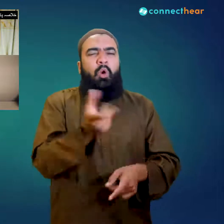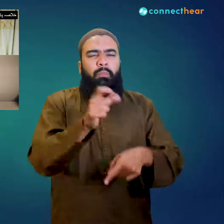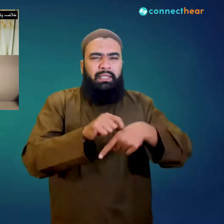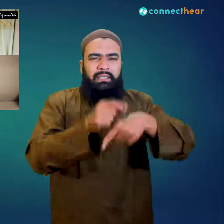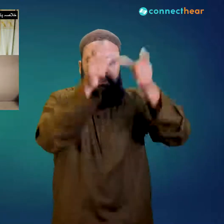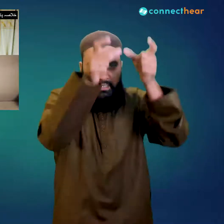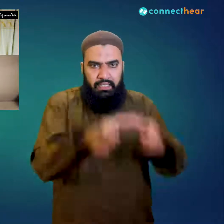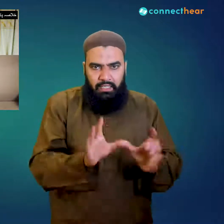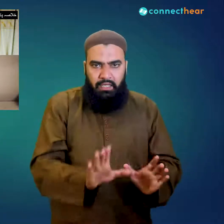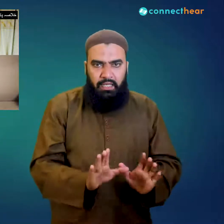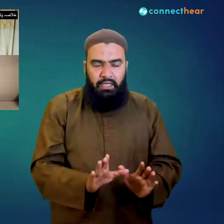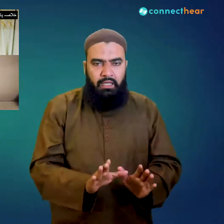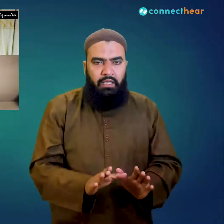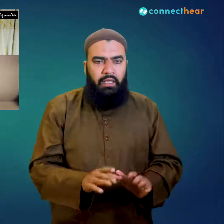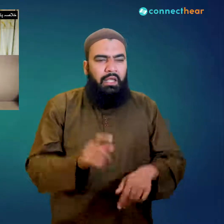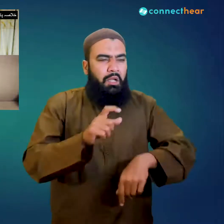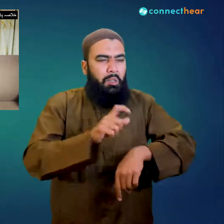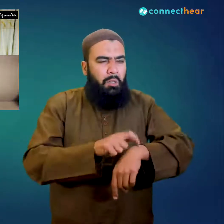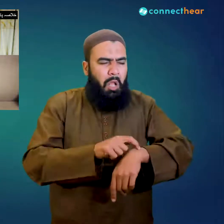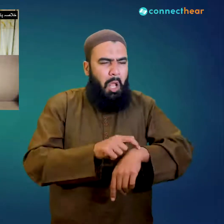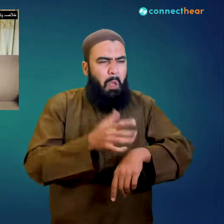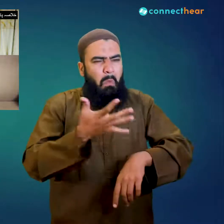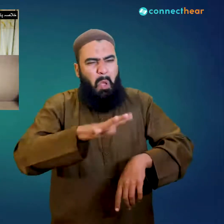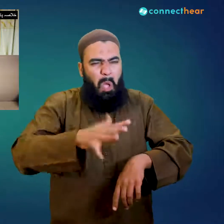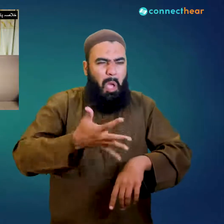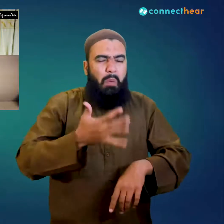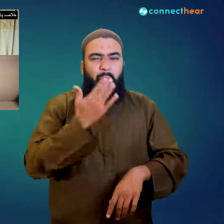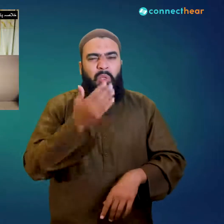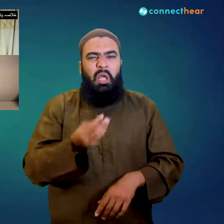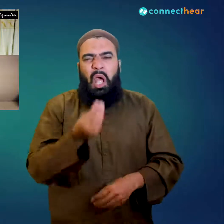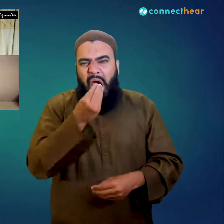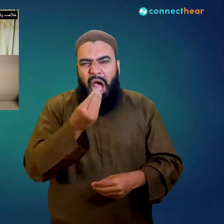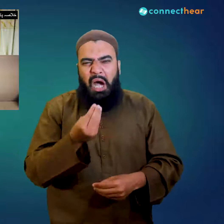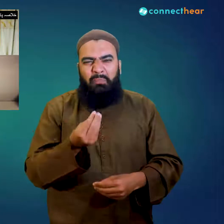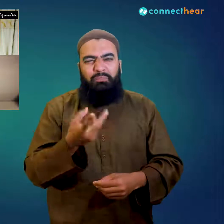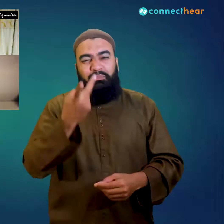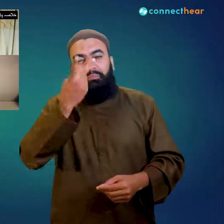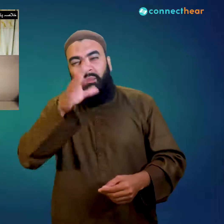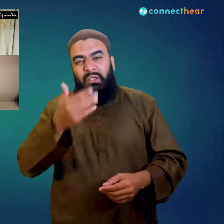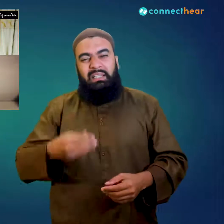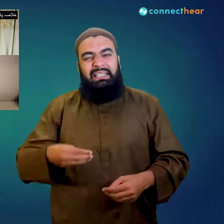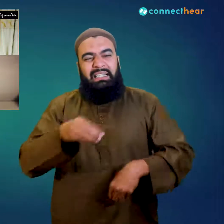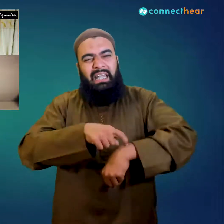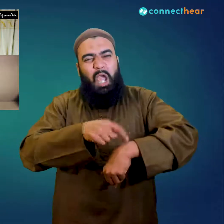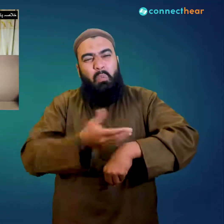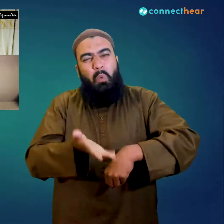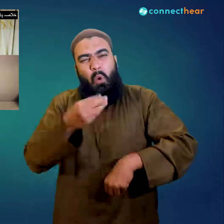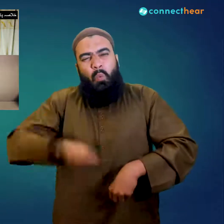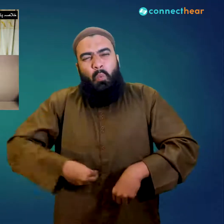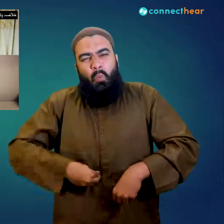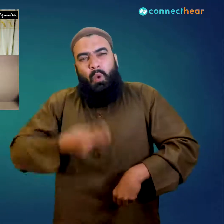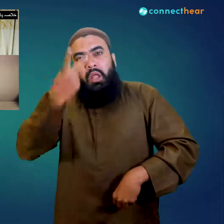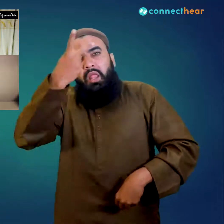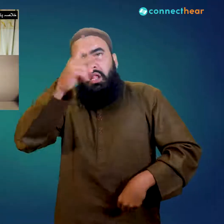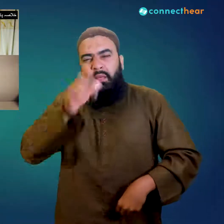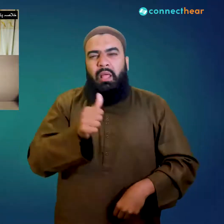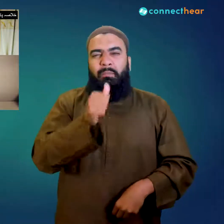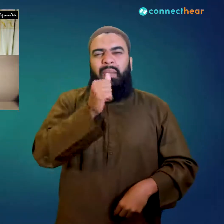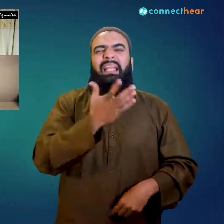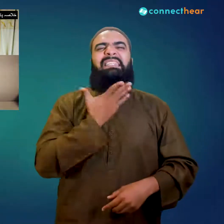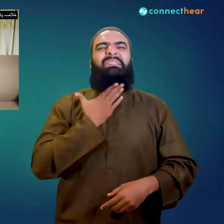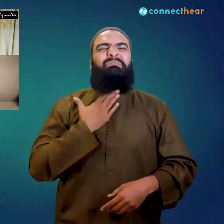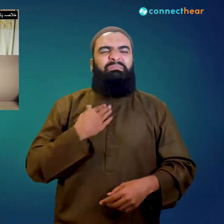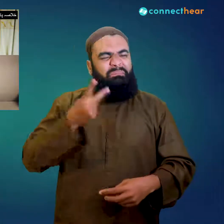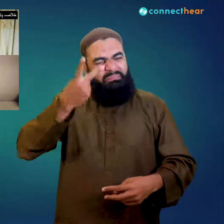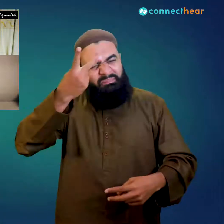جس کی وجہ سے اس کی جان جانے کا خطرہ پیدا ہو گیا ہو، تو فرمایا کہ اس وقت اللہ رب العزت نے اس کے لیے وہ حرام